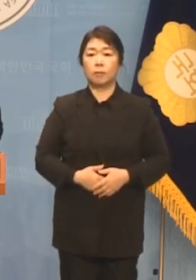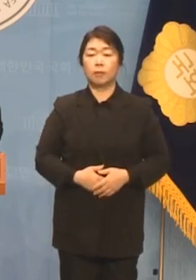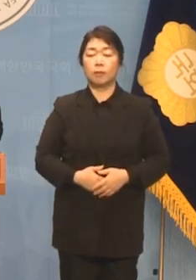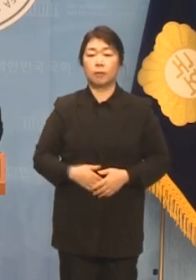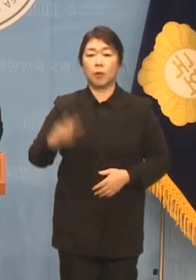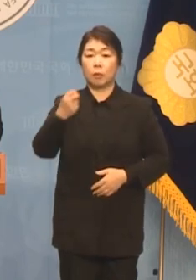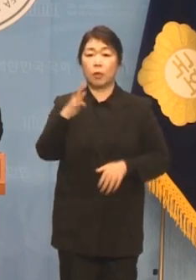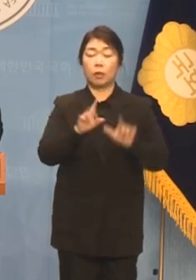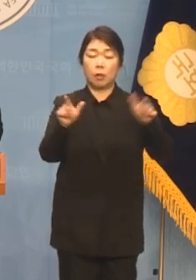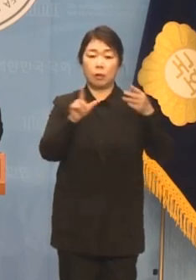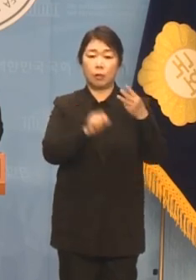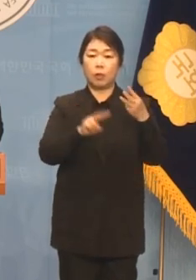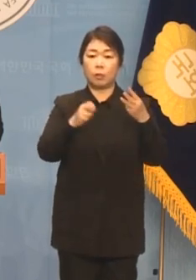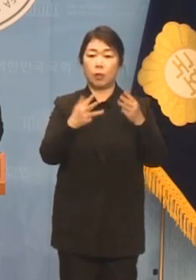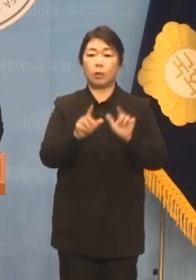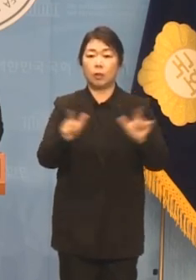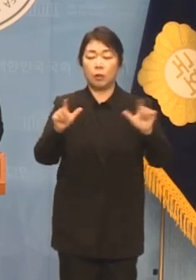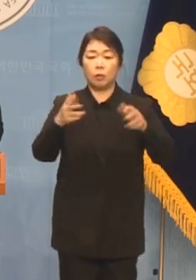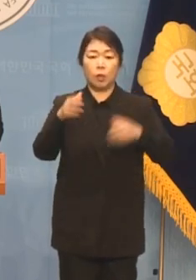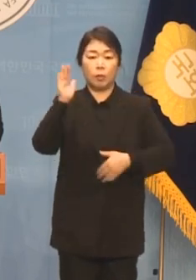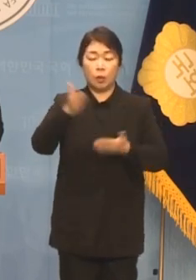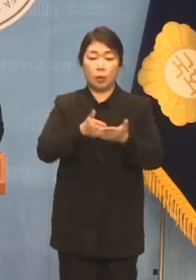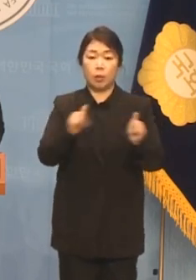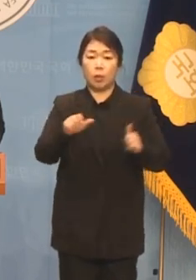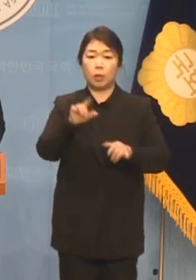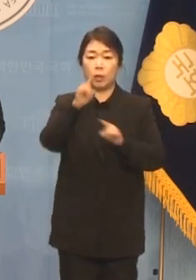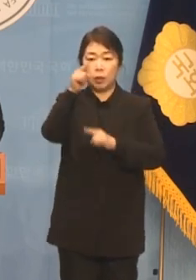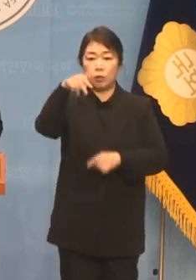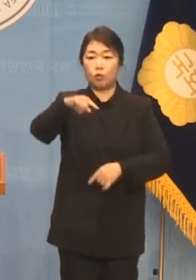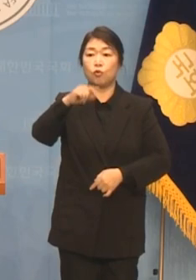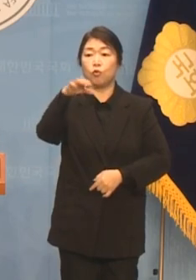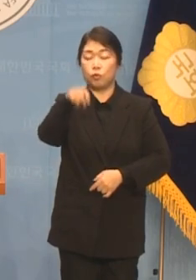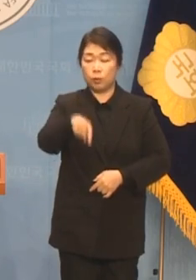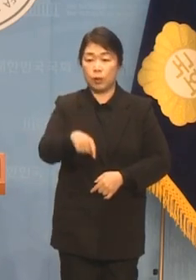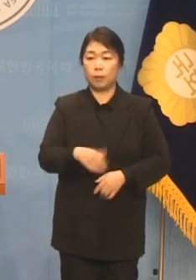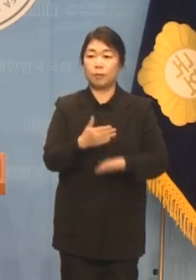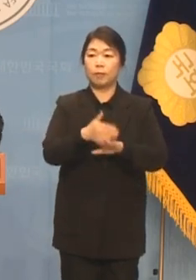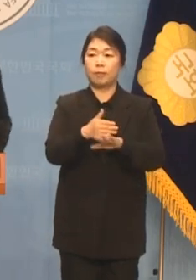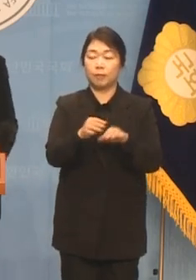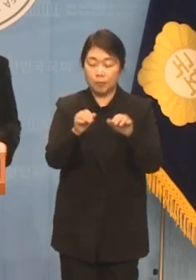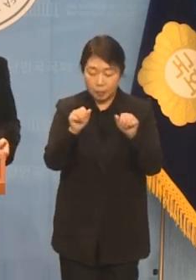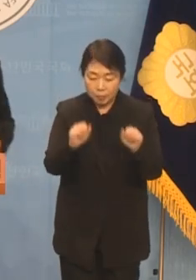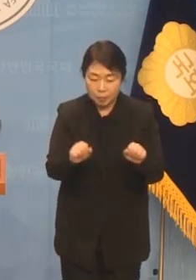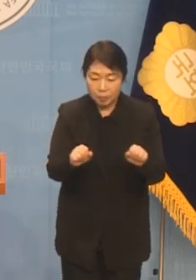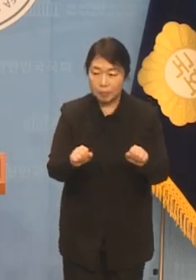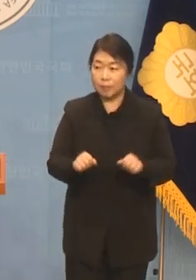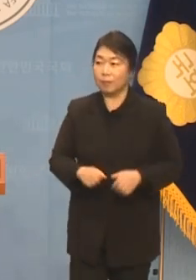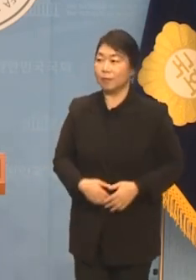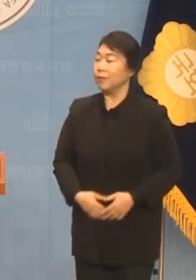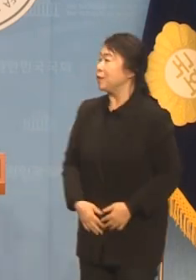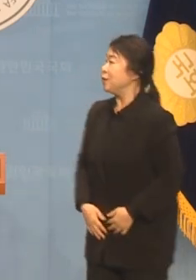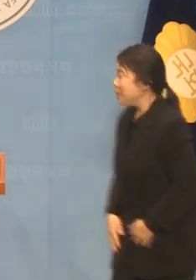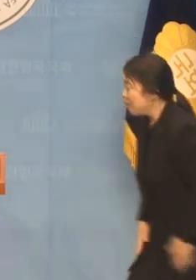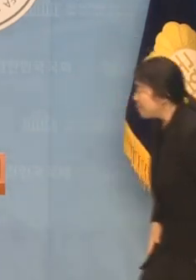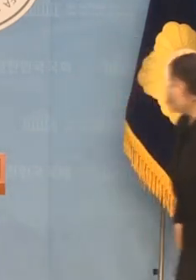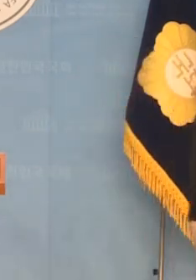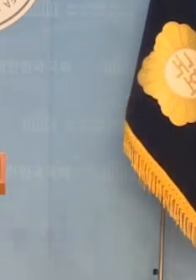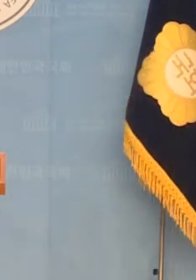2024년 3월 28일 국민의 미래 대변은 이준우 있니다 고맙습니다